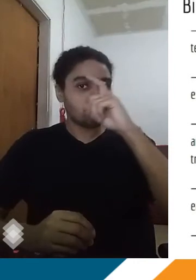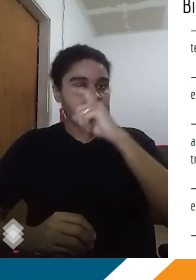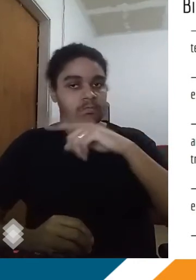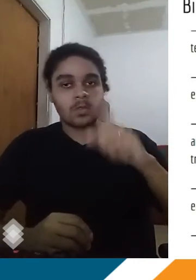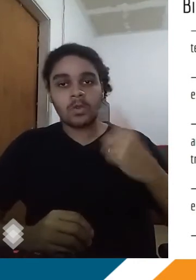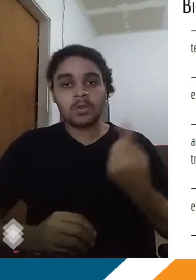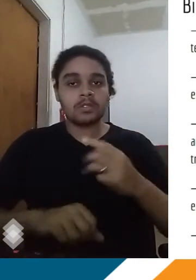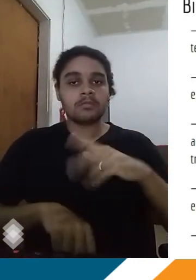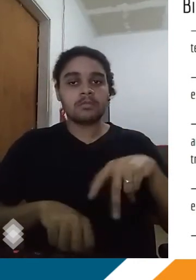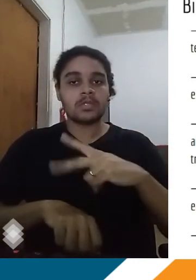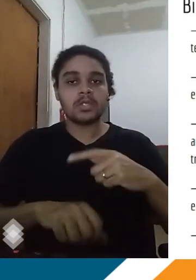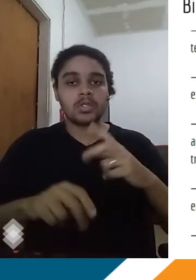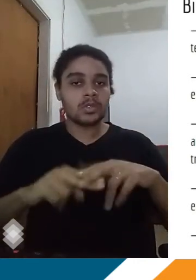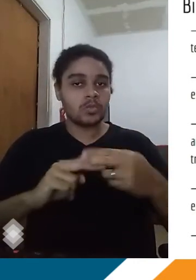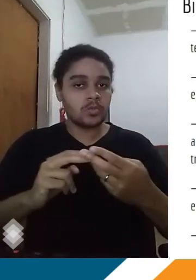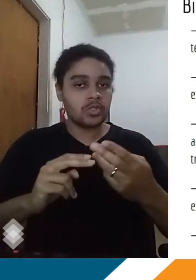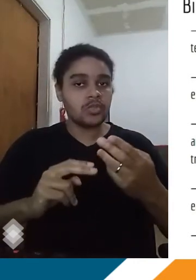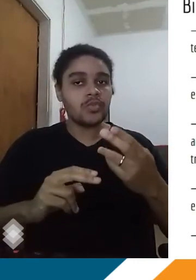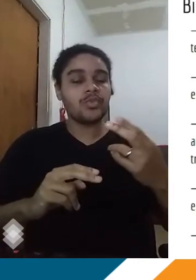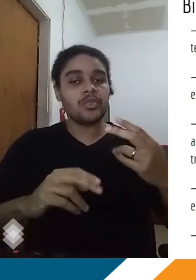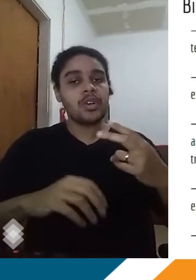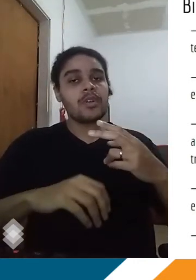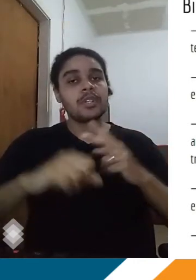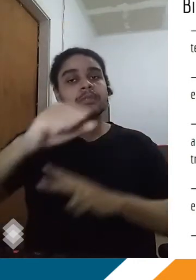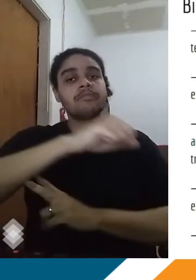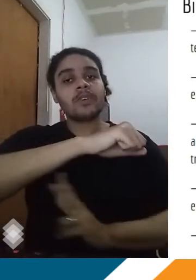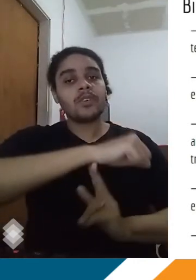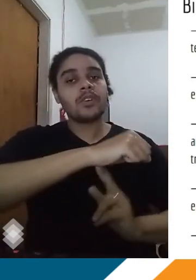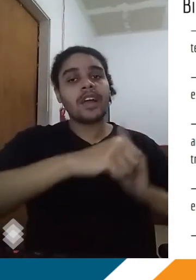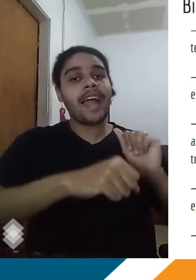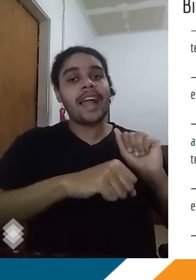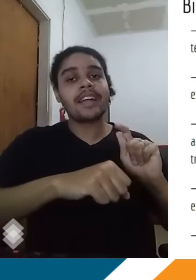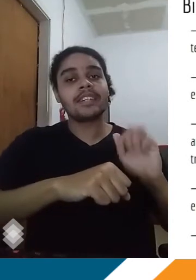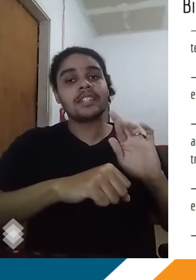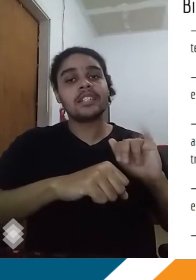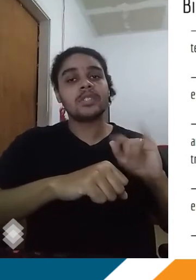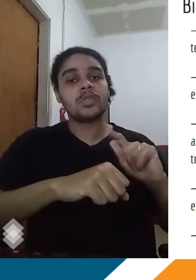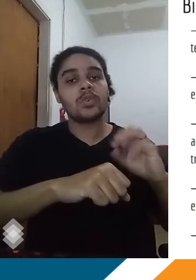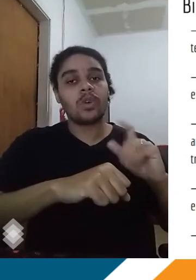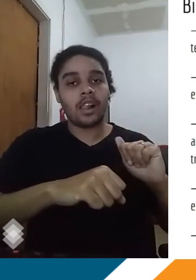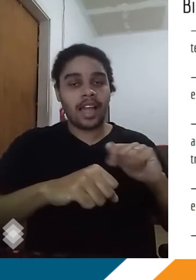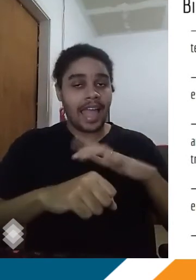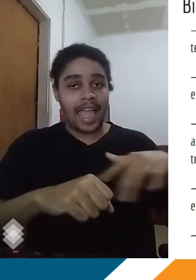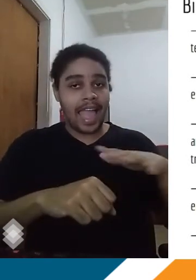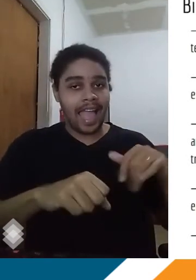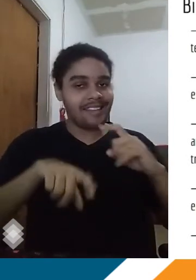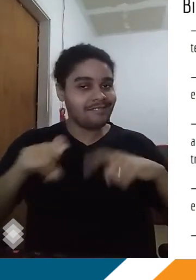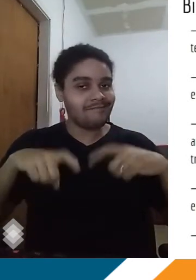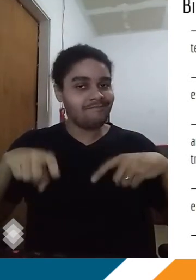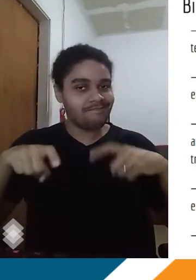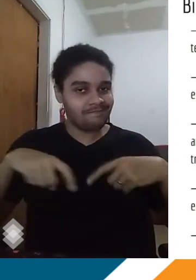O cerrado é uma região, é um bioma onde a atividade agropecuária é muito intensiva,